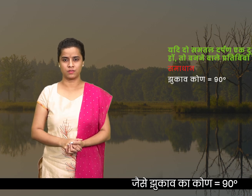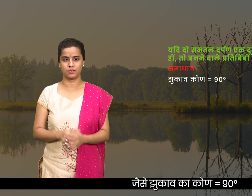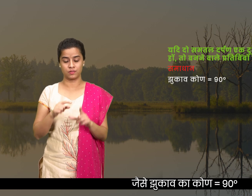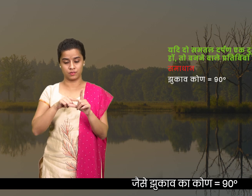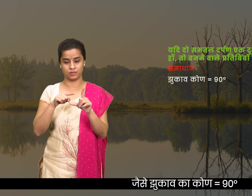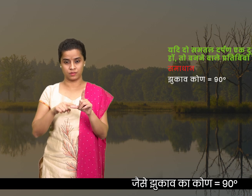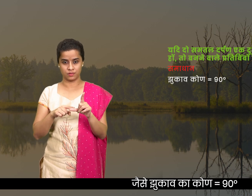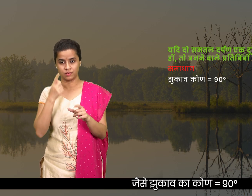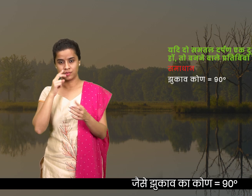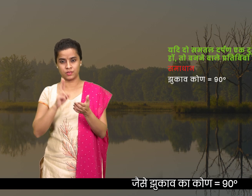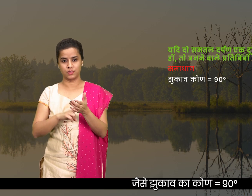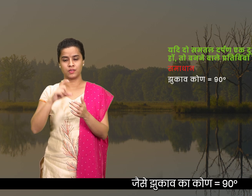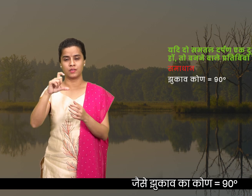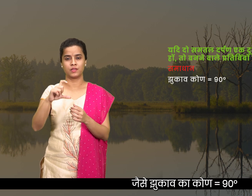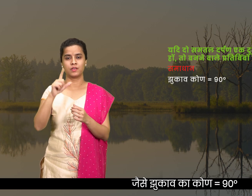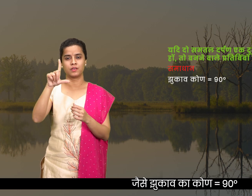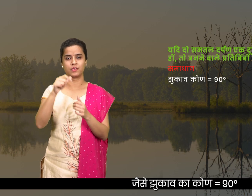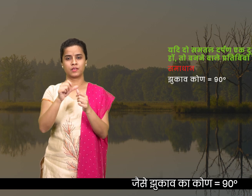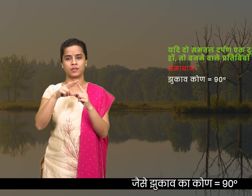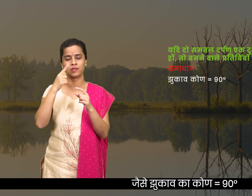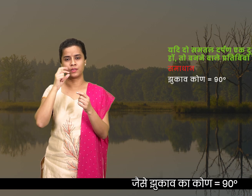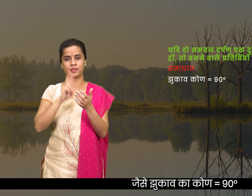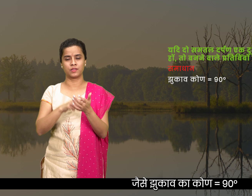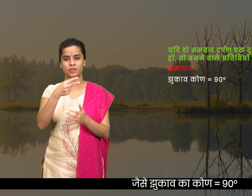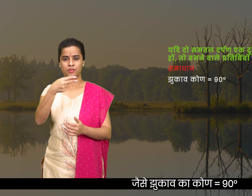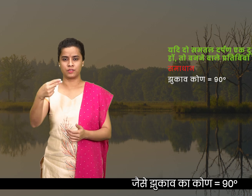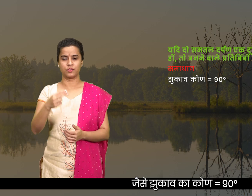जैसे झुकाव का कोण 90 डिग्री है।